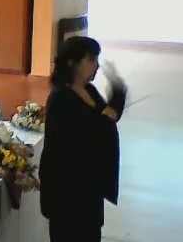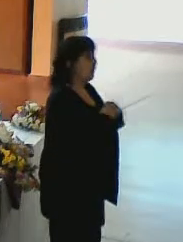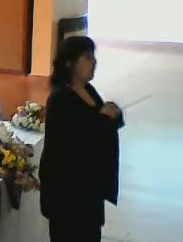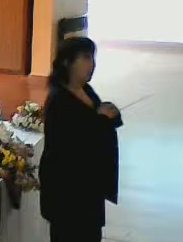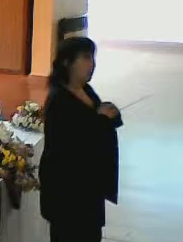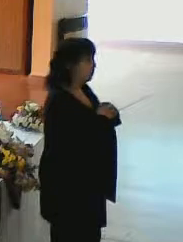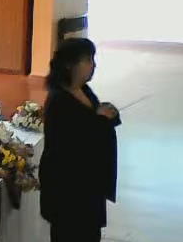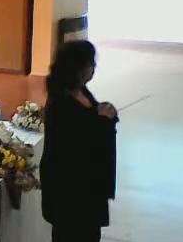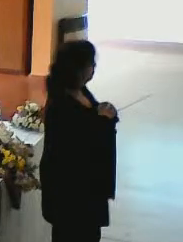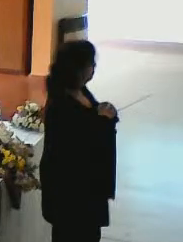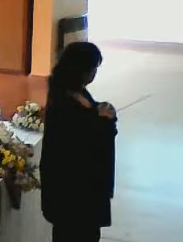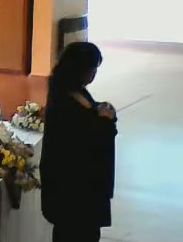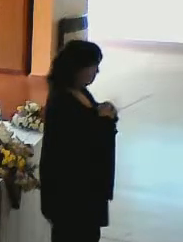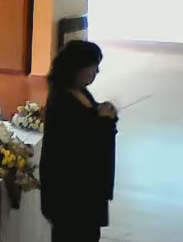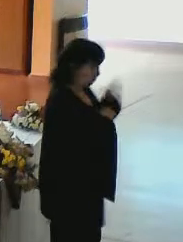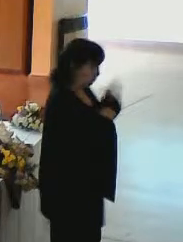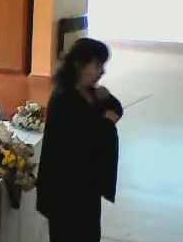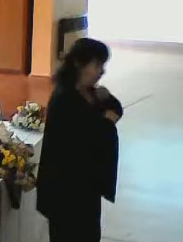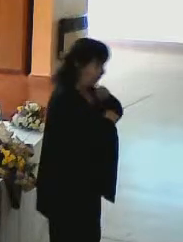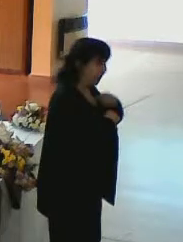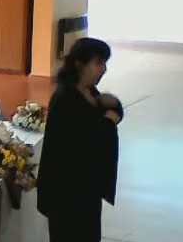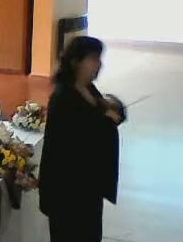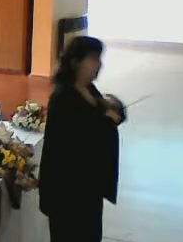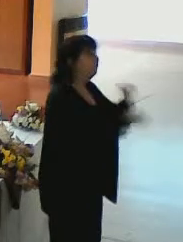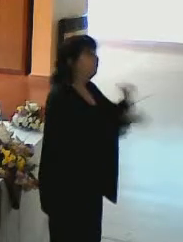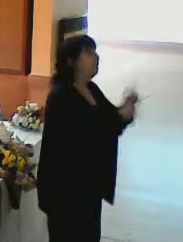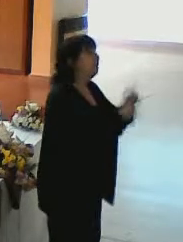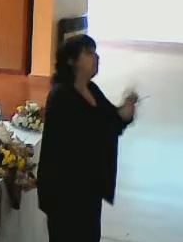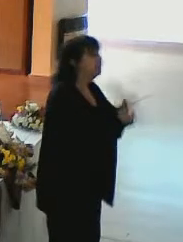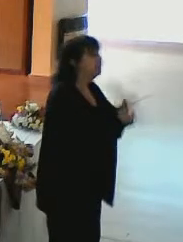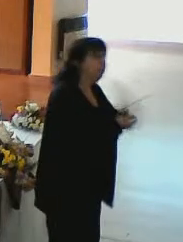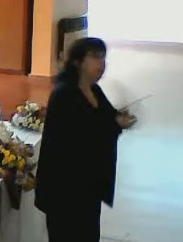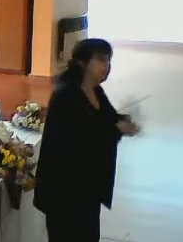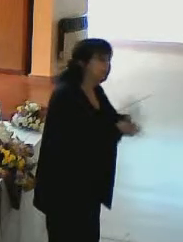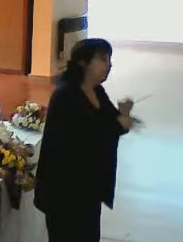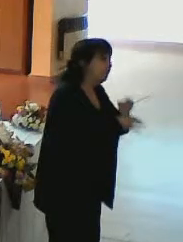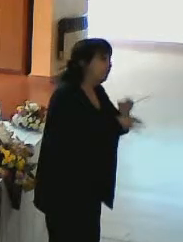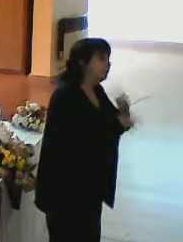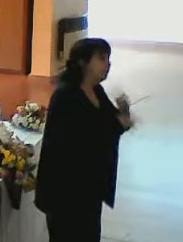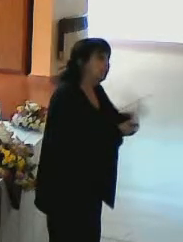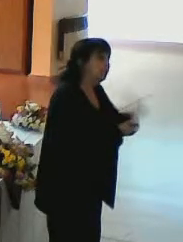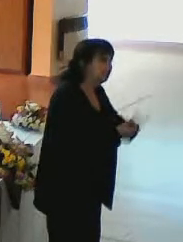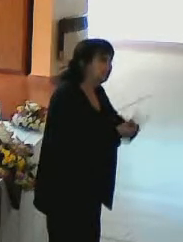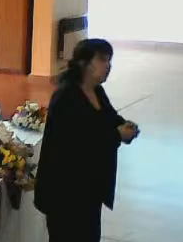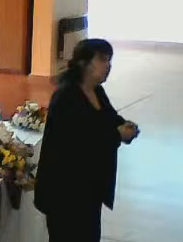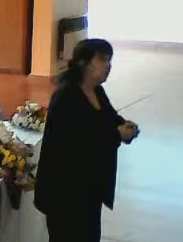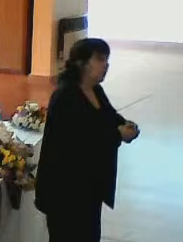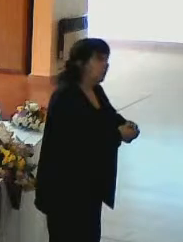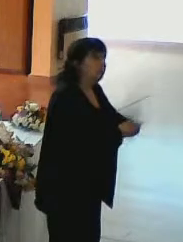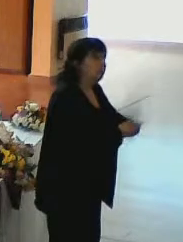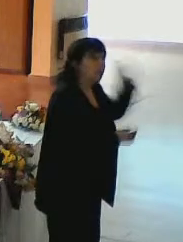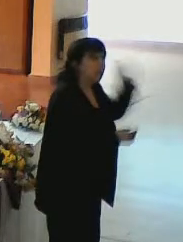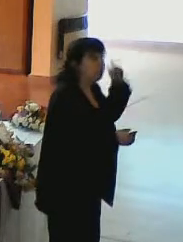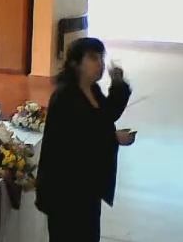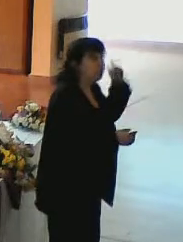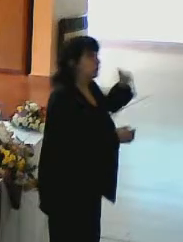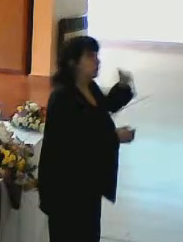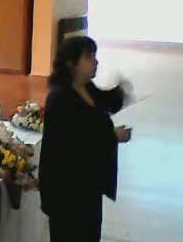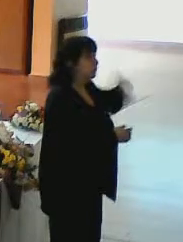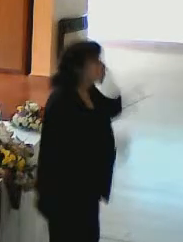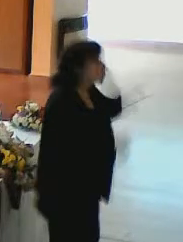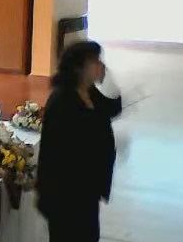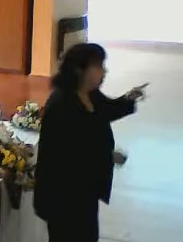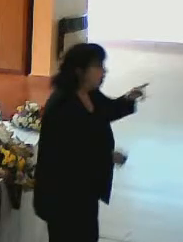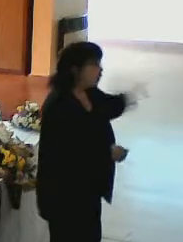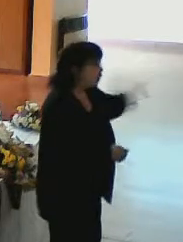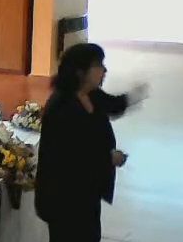escuela, ¿sí? O un chico con una depresión va a estar ocupado en sus pensamientos internos y no va a poder prestar